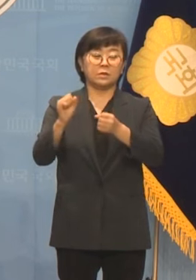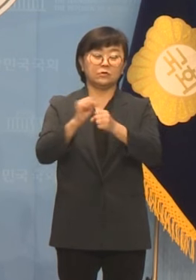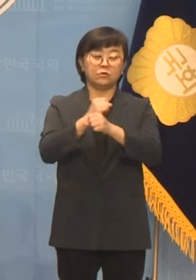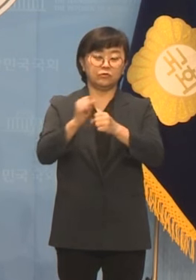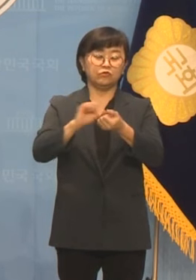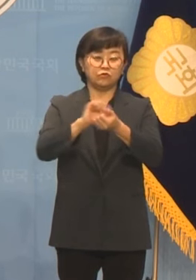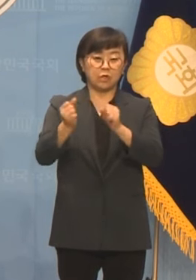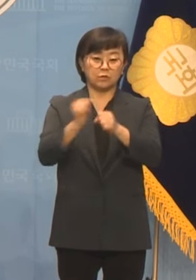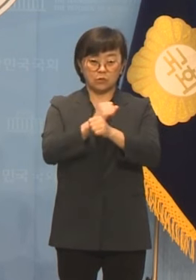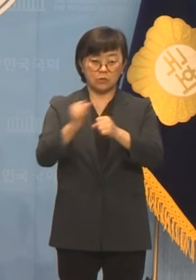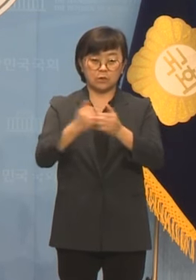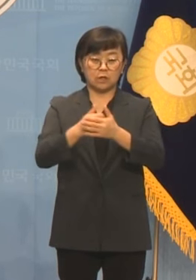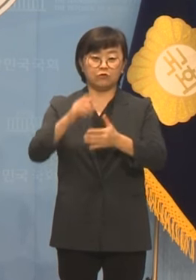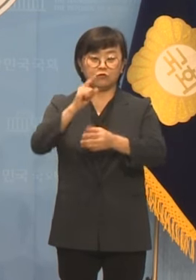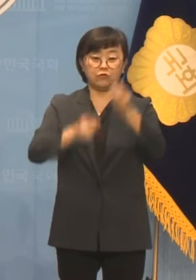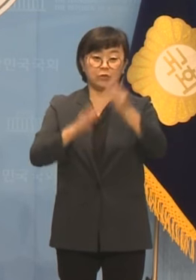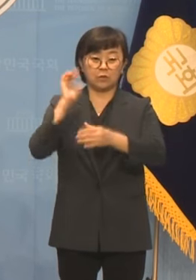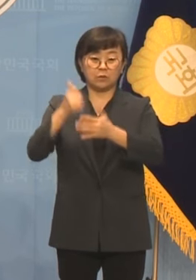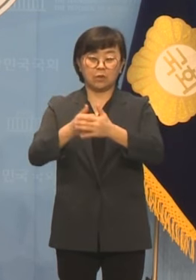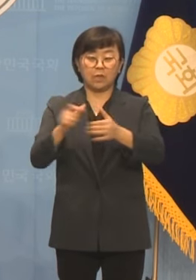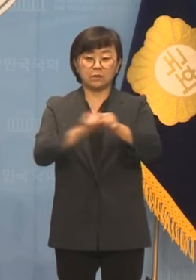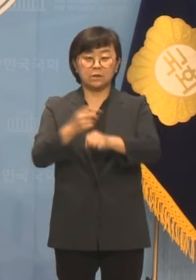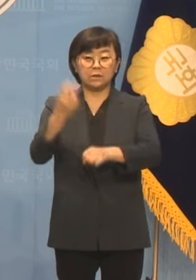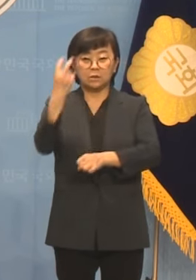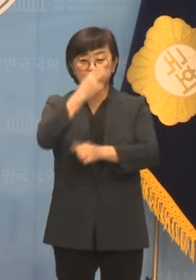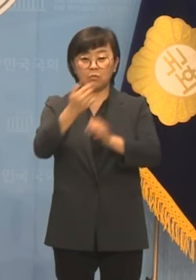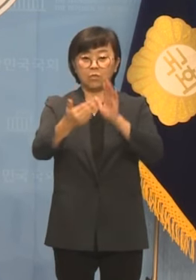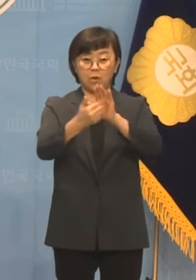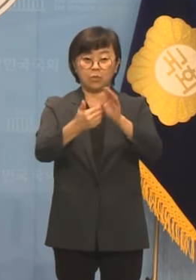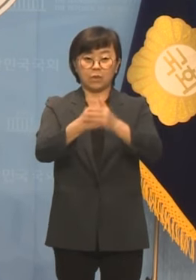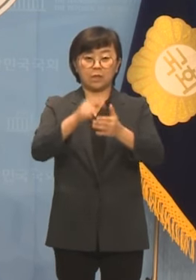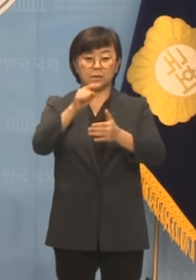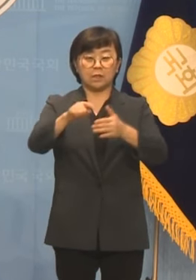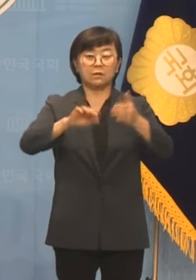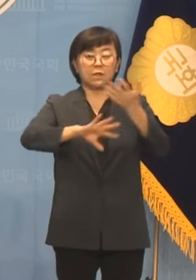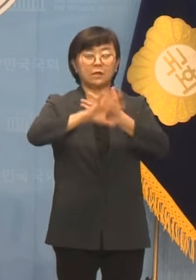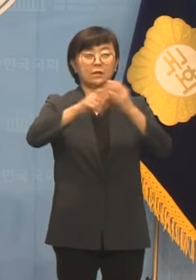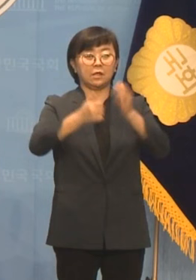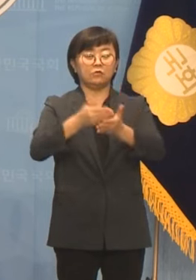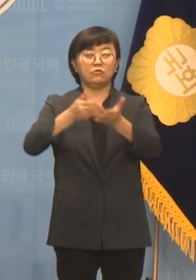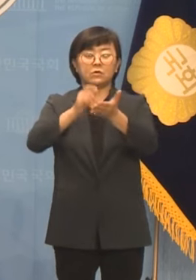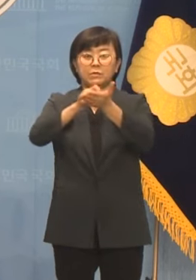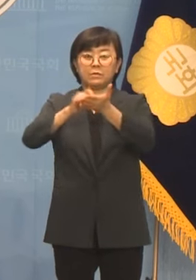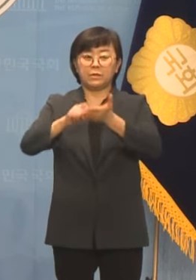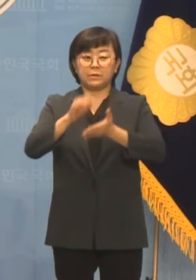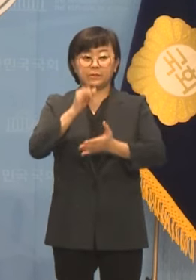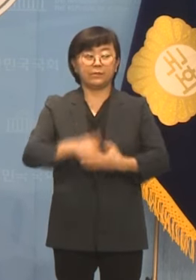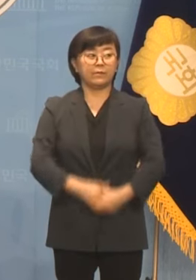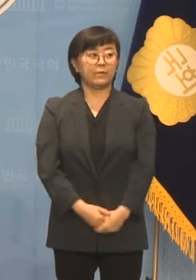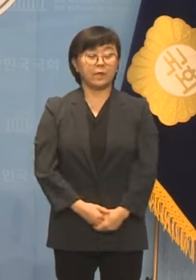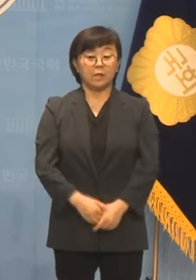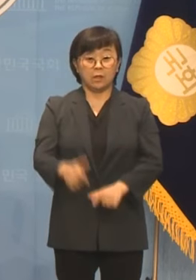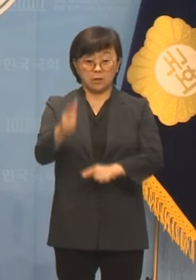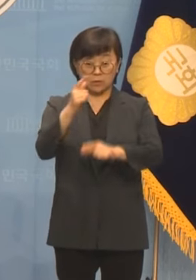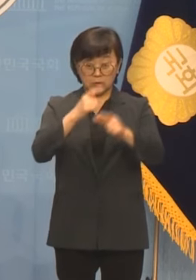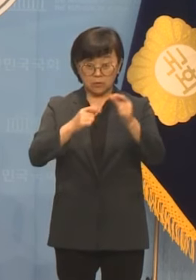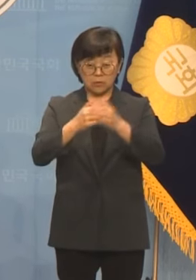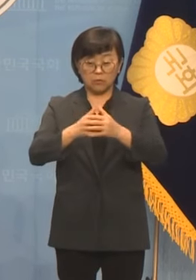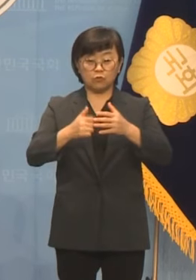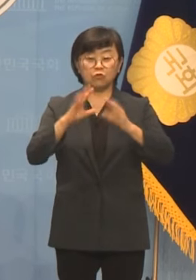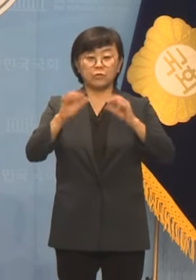의욕 윤석열 대통령의 특검 거부까지 외신의 상세히 보도되고 있습니다 더욱이 국민